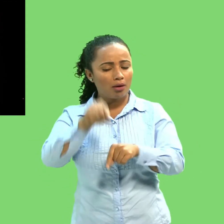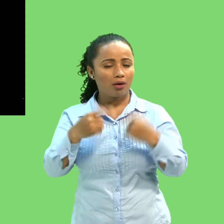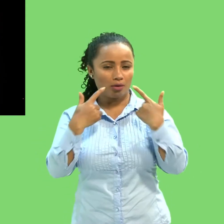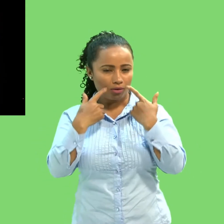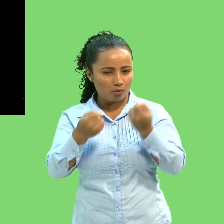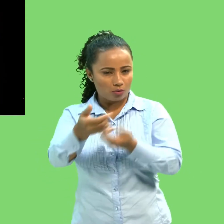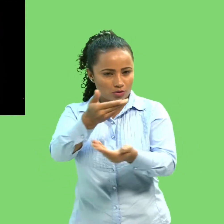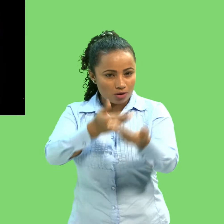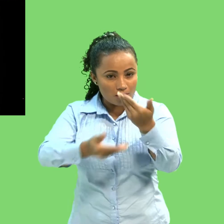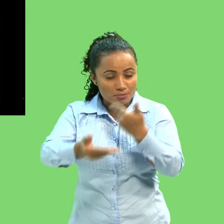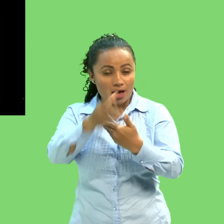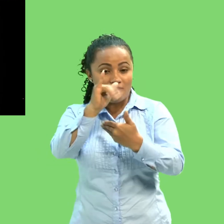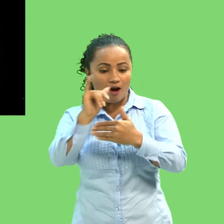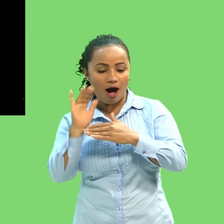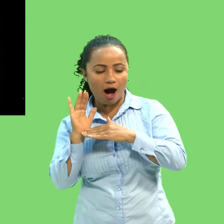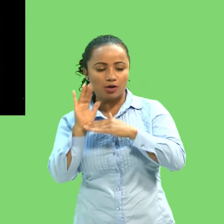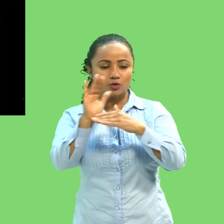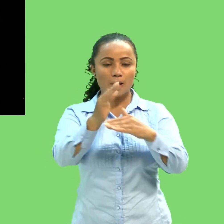forma indireta